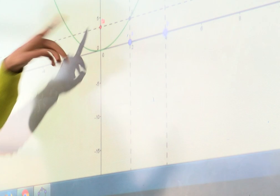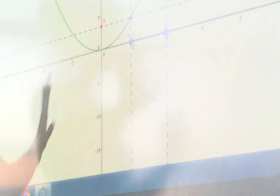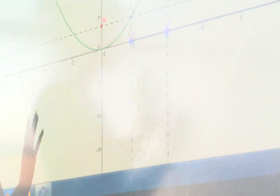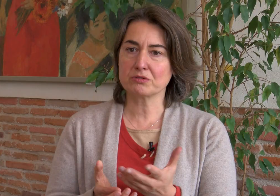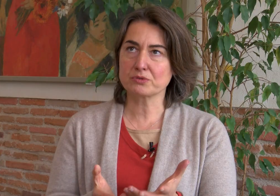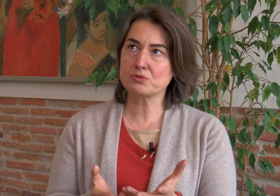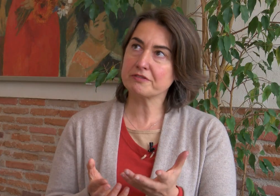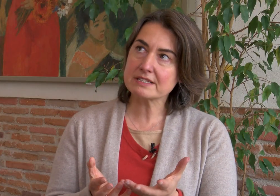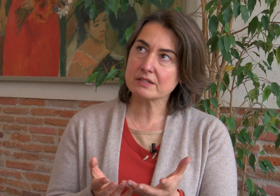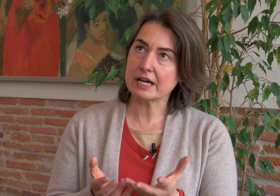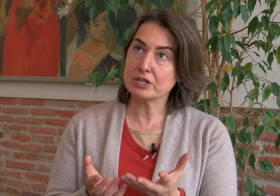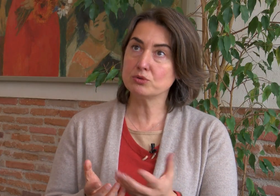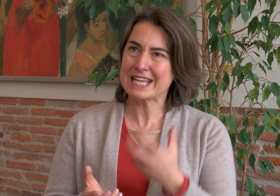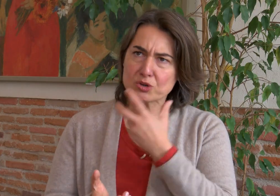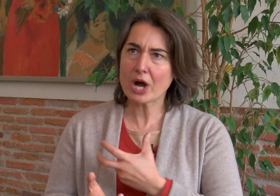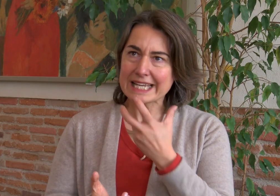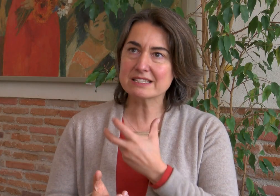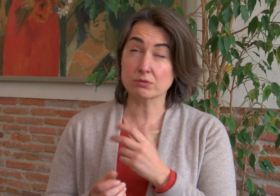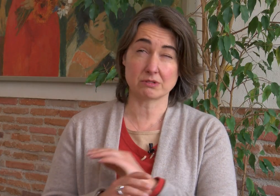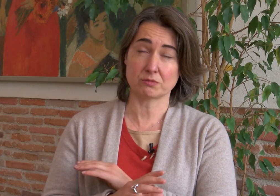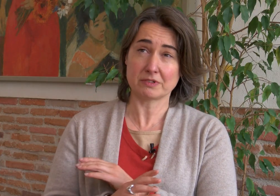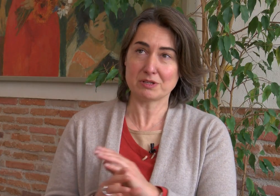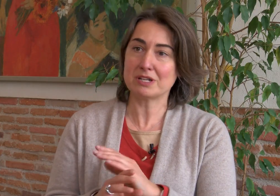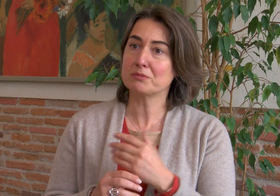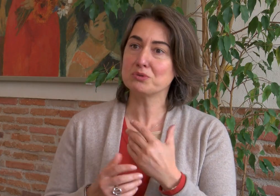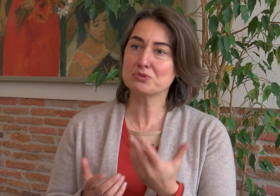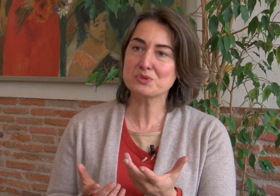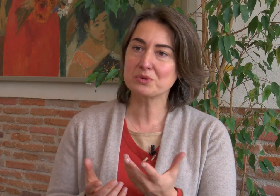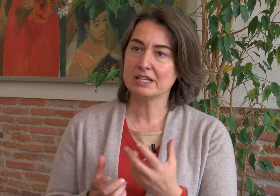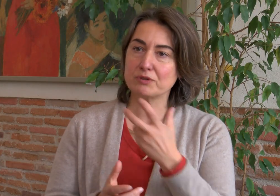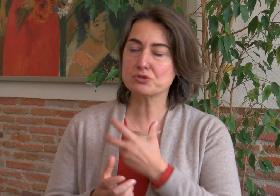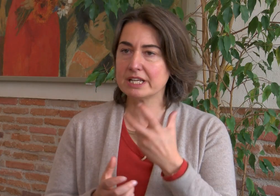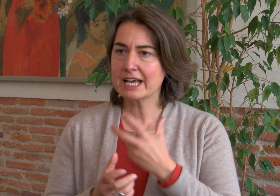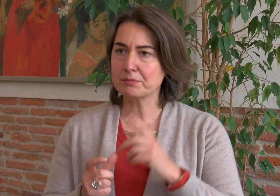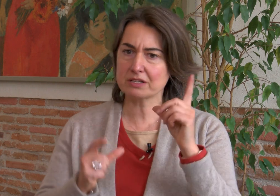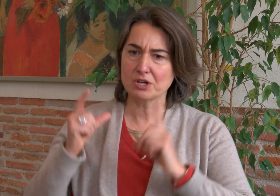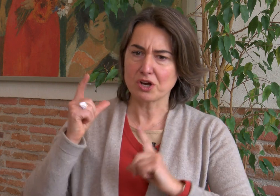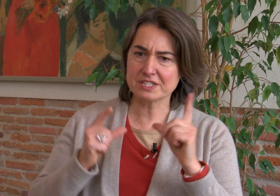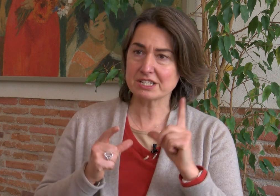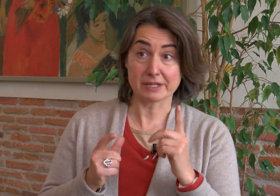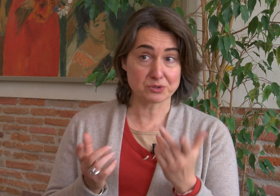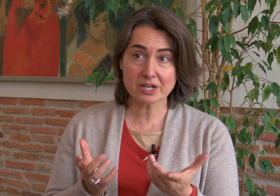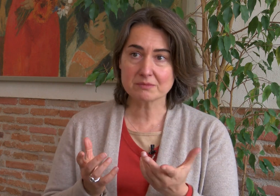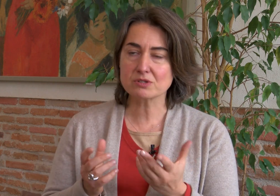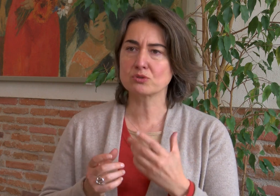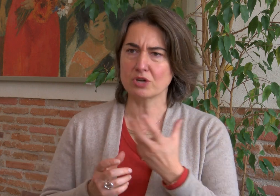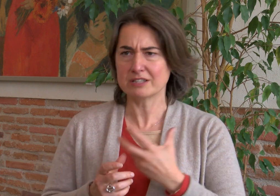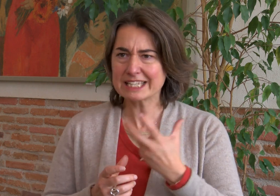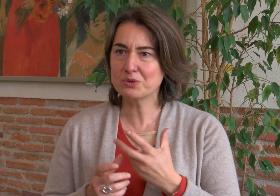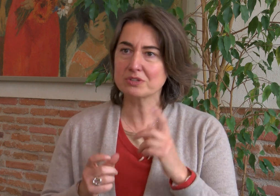J'imagine un enfant sourd face à un adulte qui choralise, il n'entend pas du tout le son, il voit juste des lèvres,-être, un visage qui n pas naturel, parce que quand on a un articule,